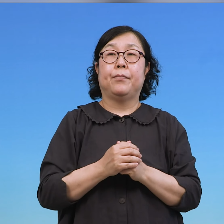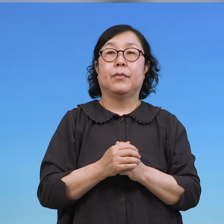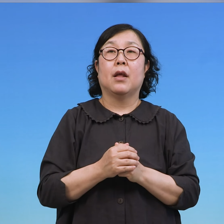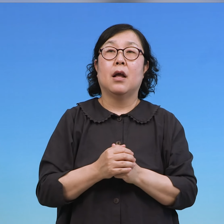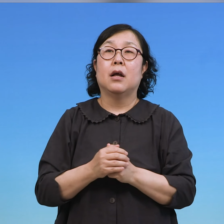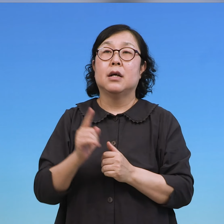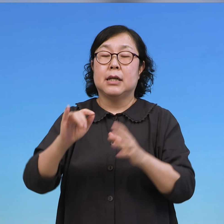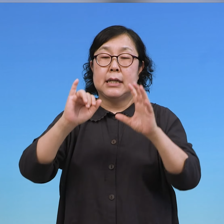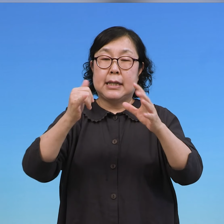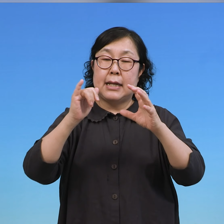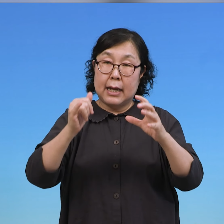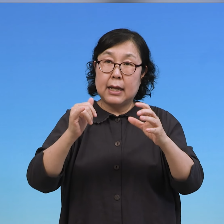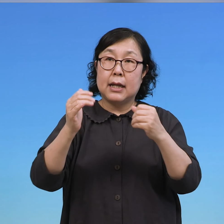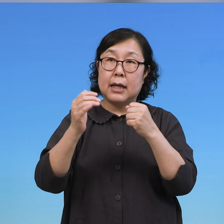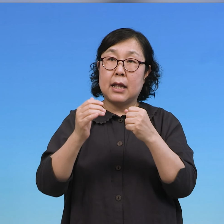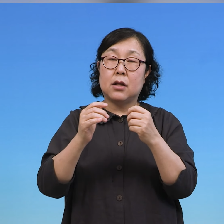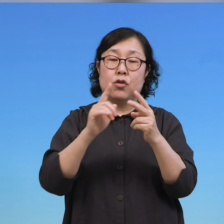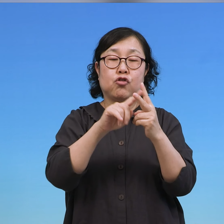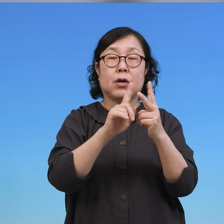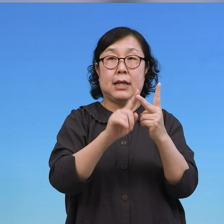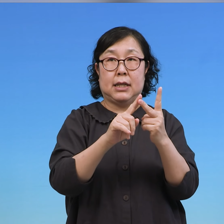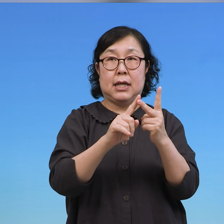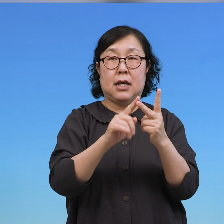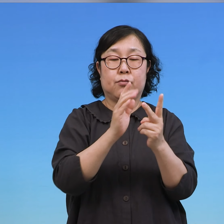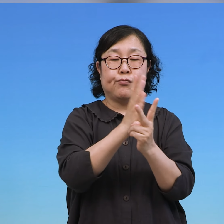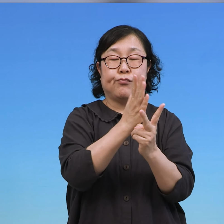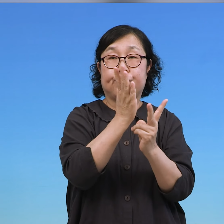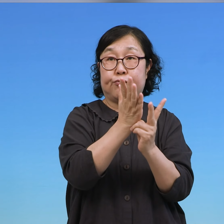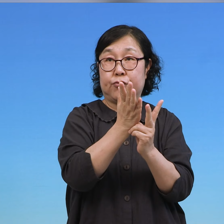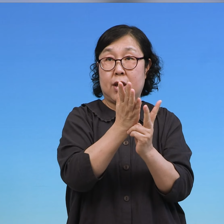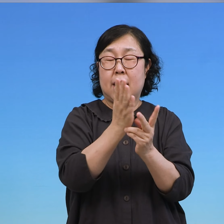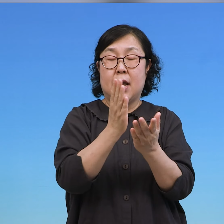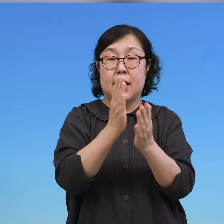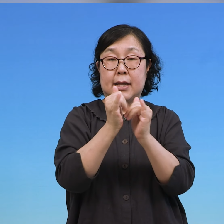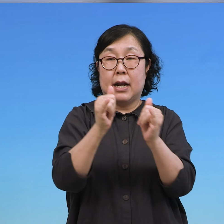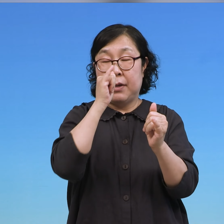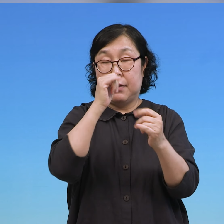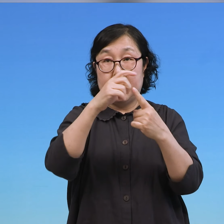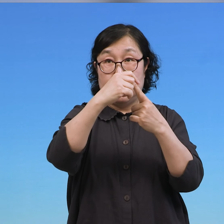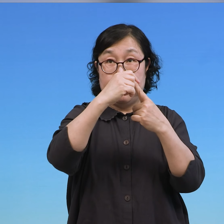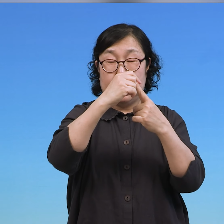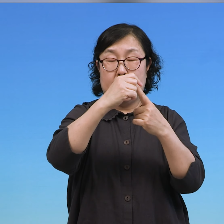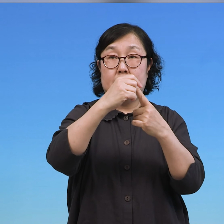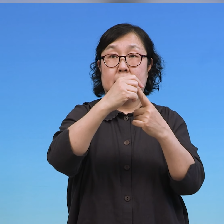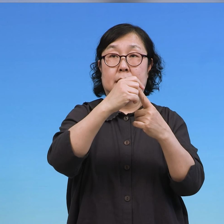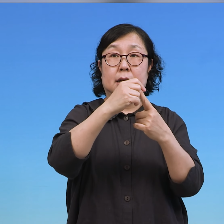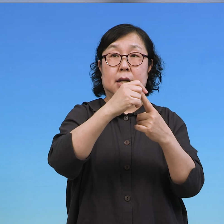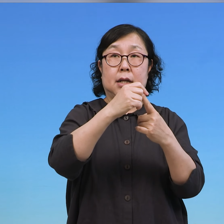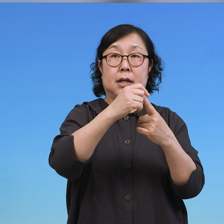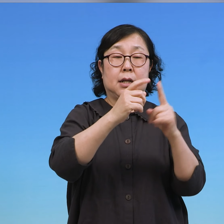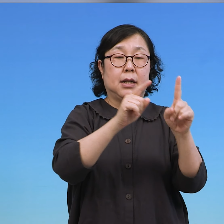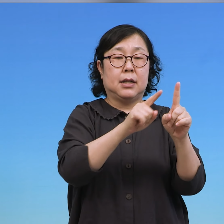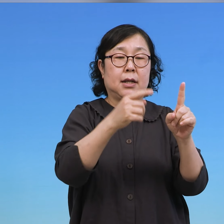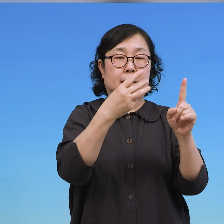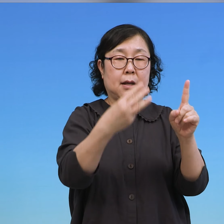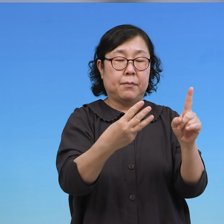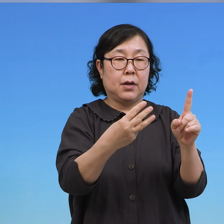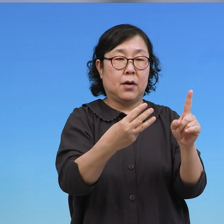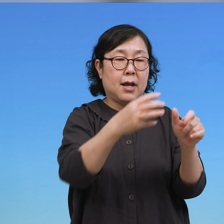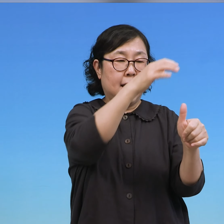이런 차원에서 이 세상에는 두 종류의 사람이 있다. 한 종류는요, 도대체